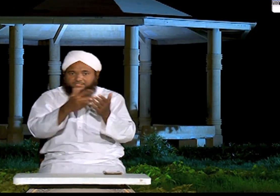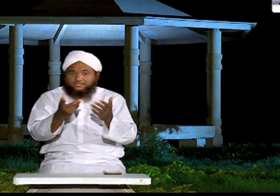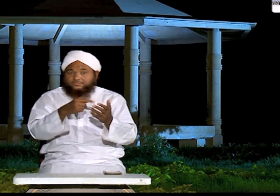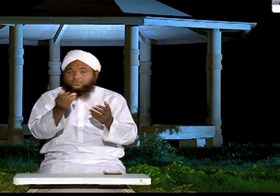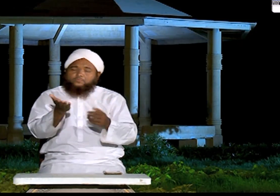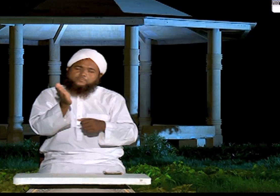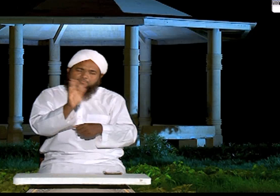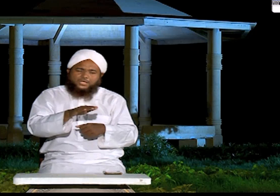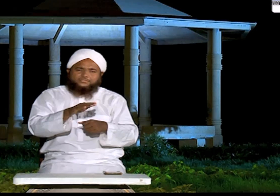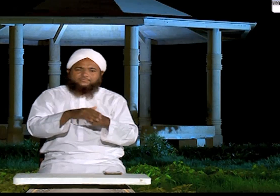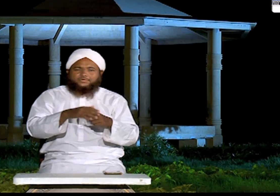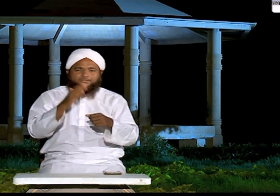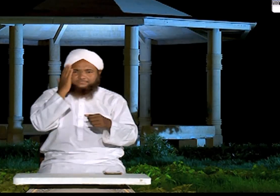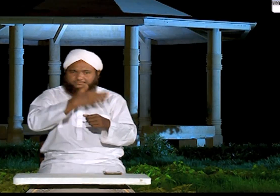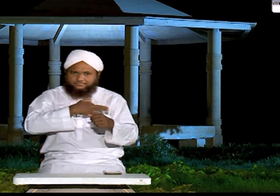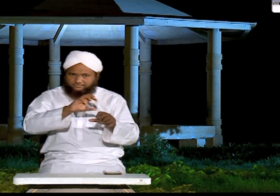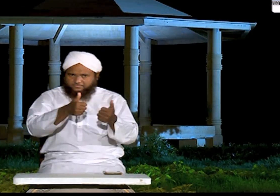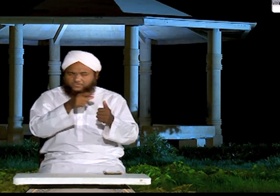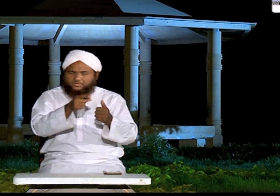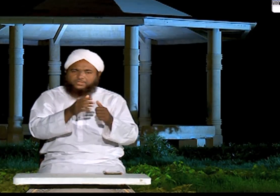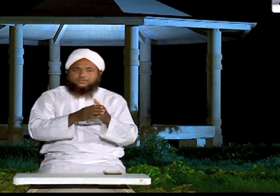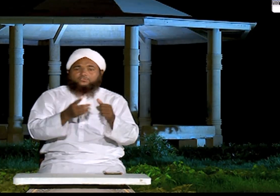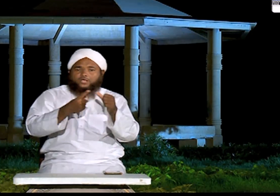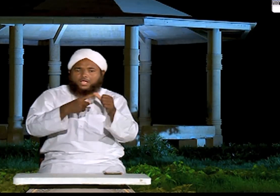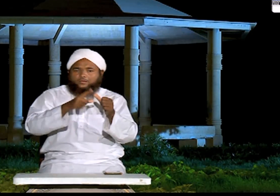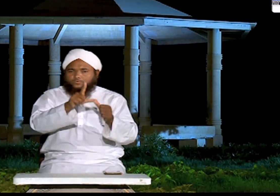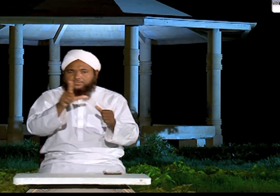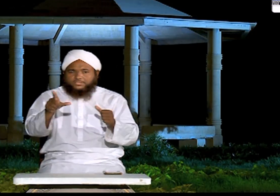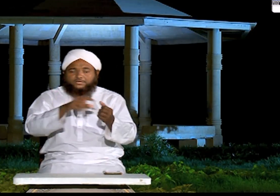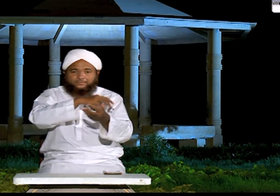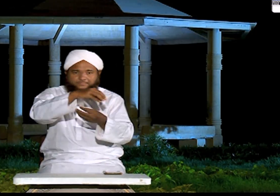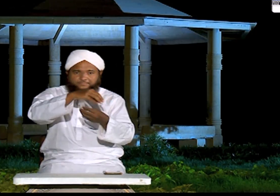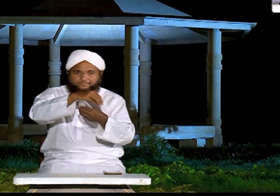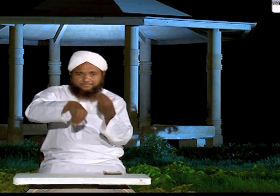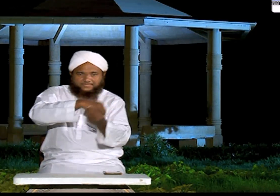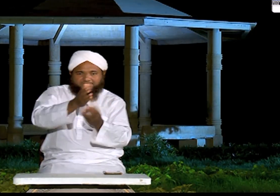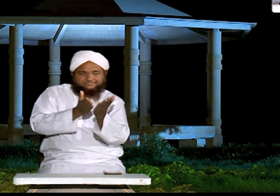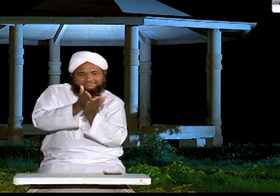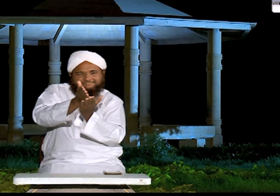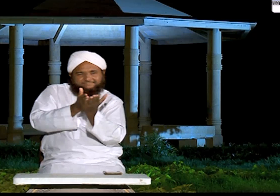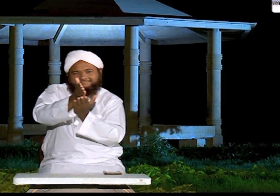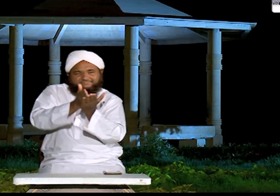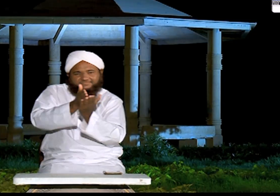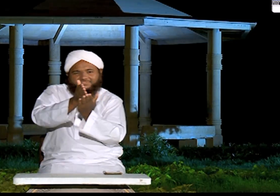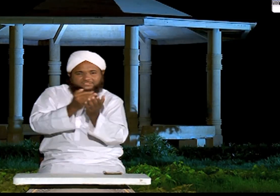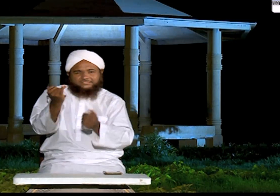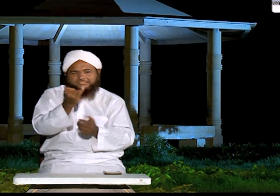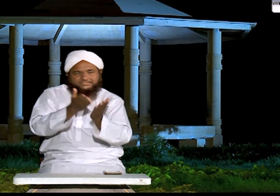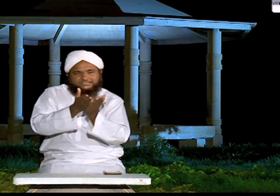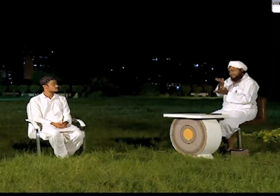ایمان لے آئے تھے اس کے بعد ابو لیلہ انساری خط لے کر مکہ جانے والے راستے پر نکل پڑے سفر کے دوران جب قبیلہ